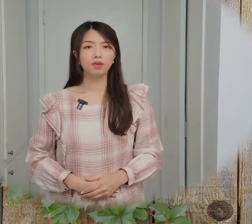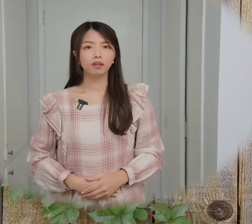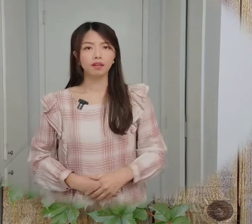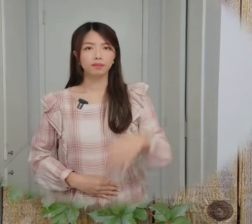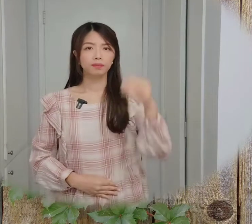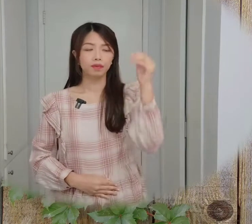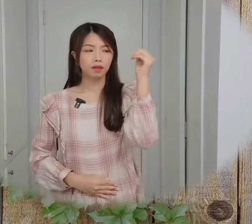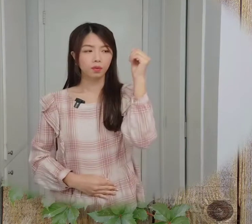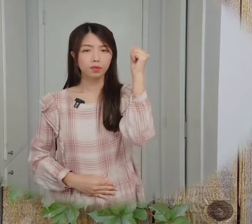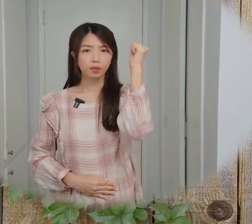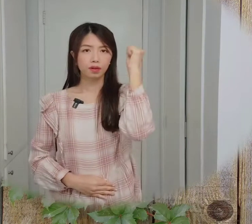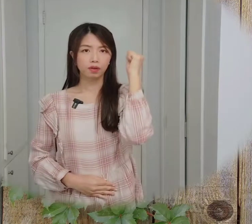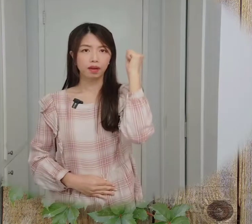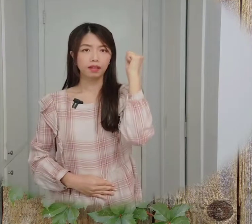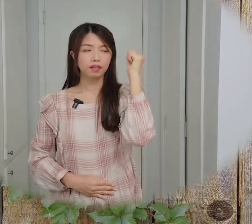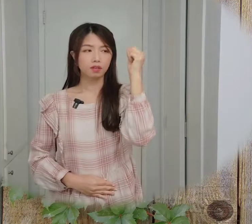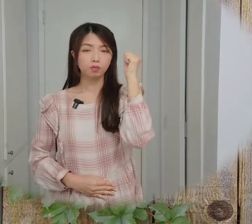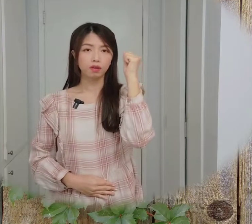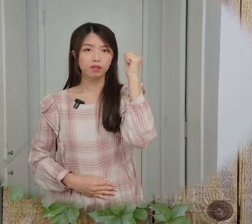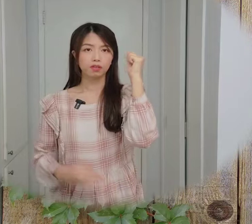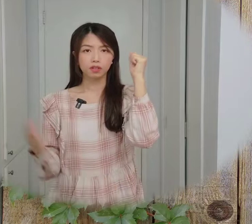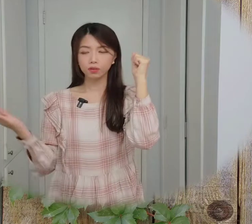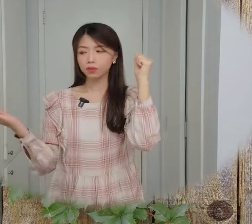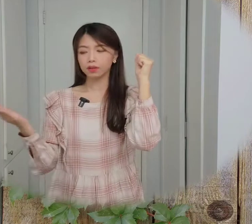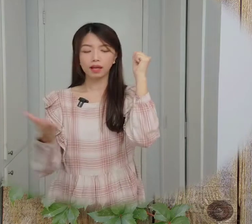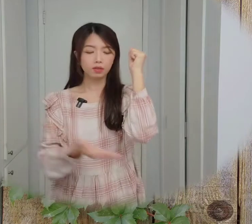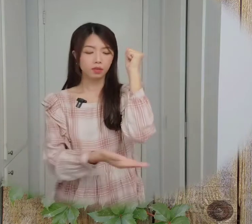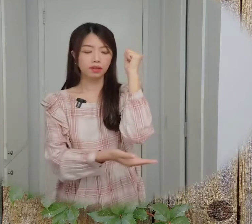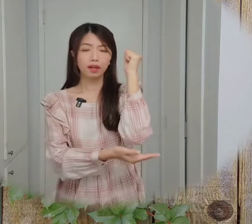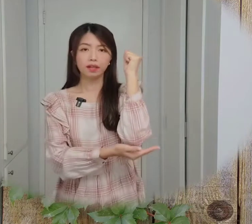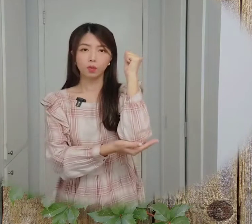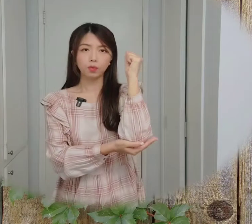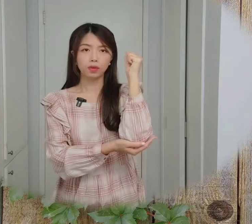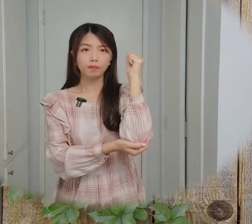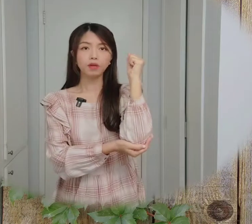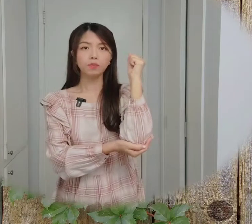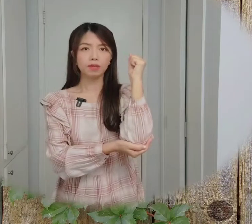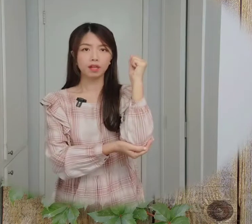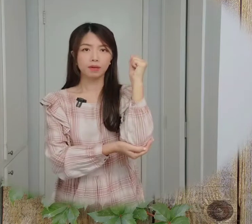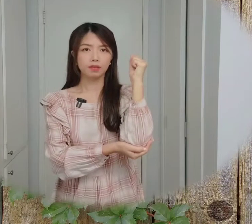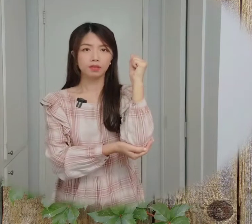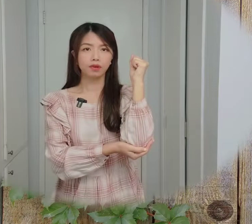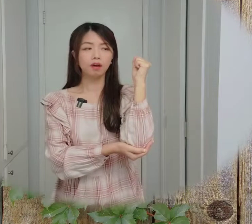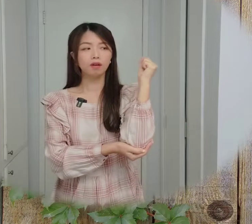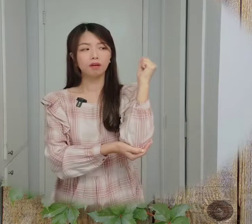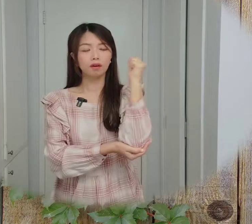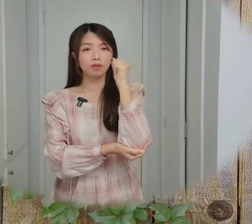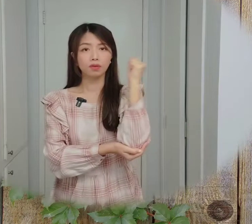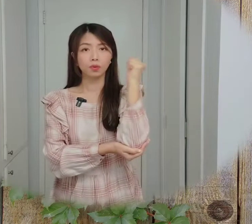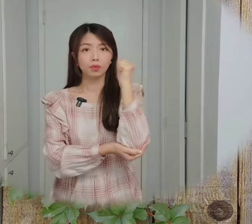뜻의 수어는 오른손을 이렇게 드셔서 주먹을 쥐어 주시고 다른 손은 이 오른손이 팔꿈치를 잡아